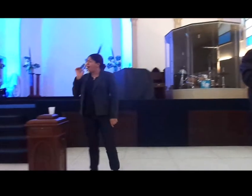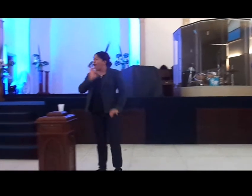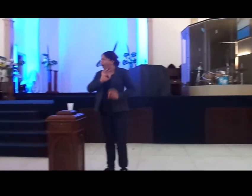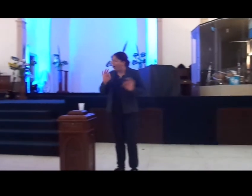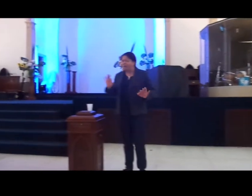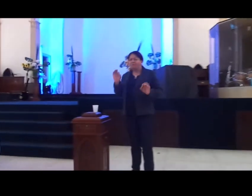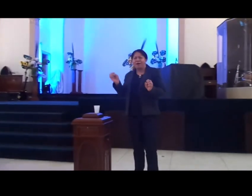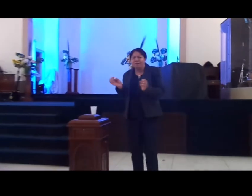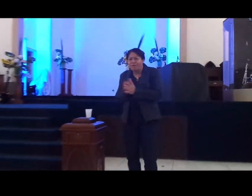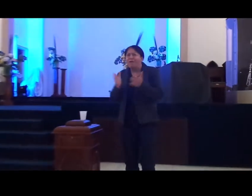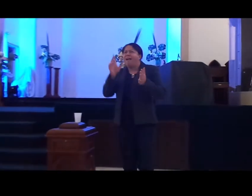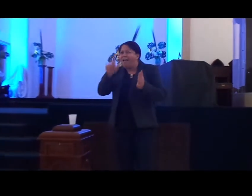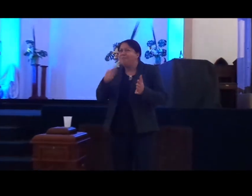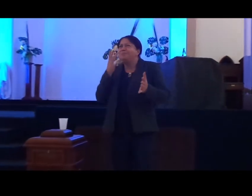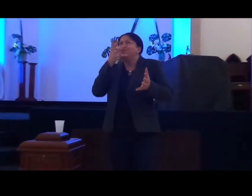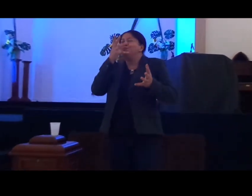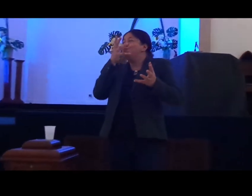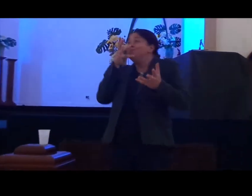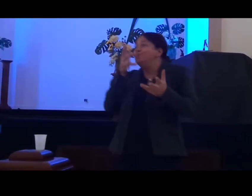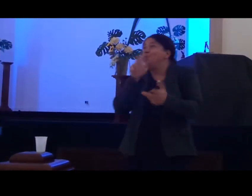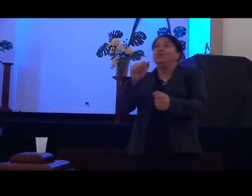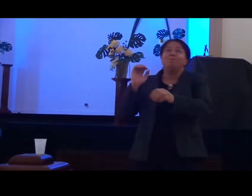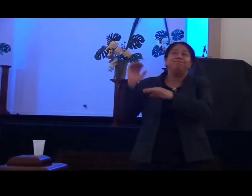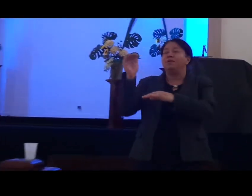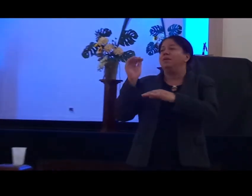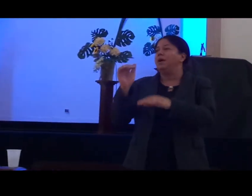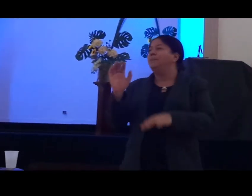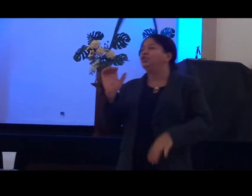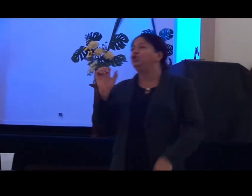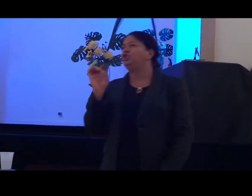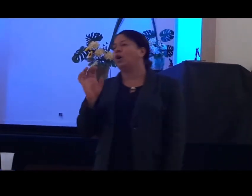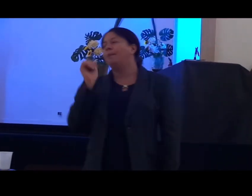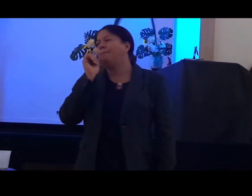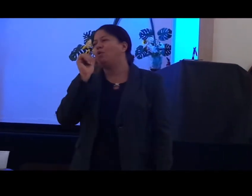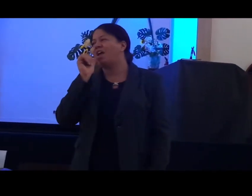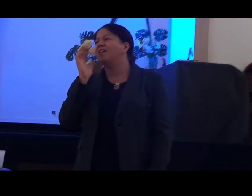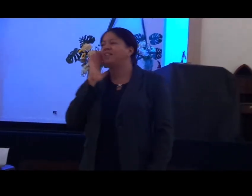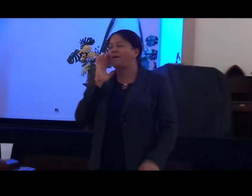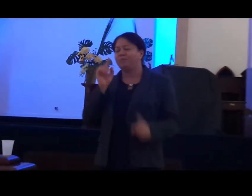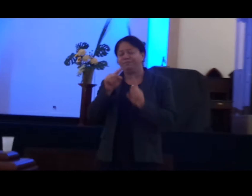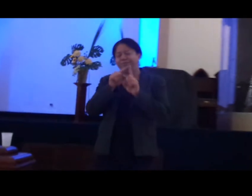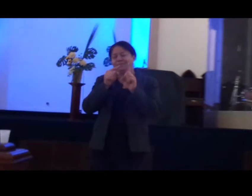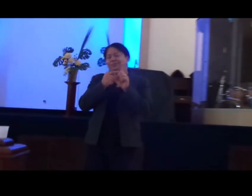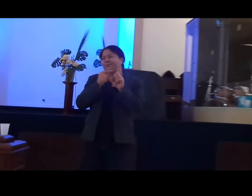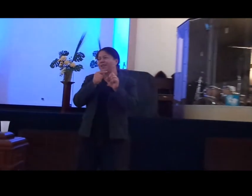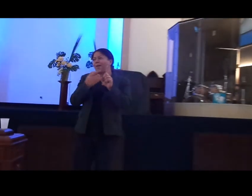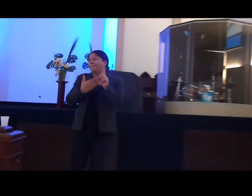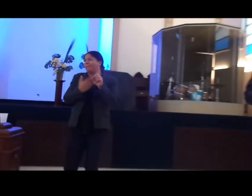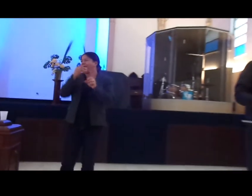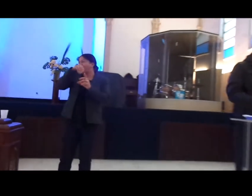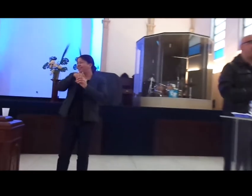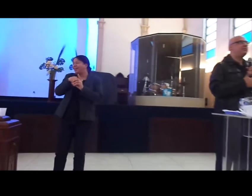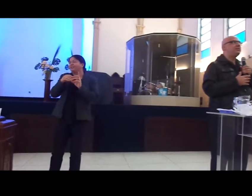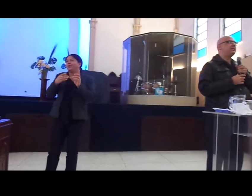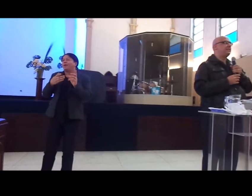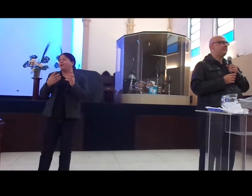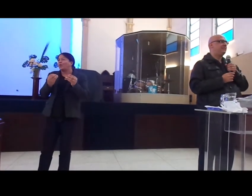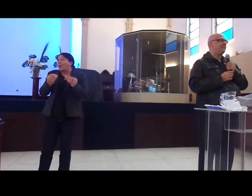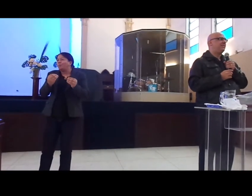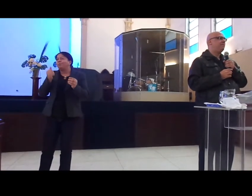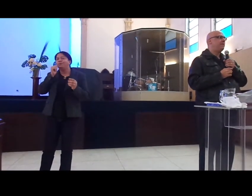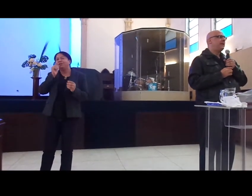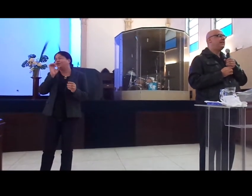mais maravilhosa do mundo. Mas só a mulher que sabe o que é gerar uma criança dentro de